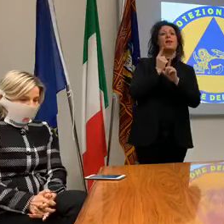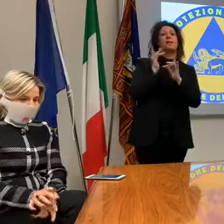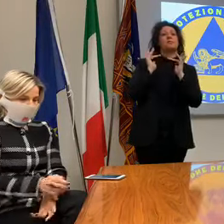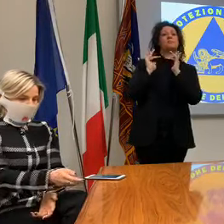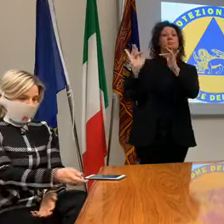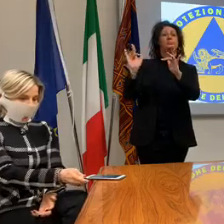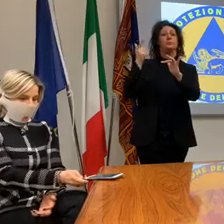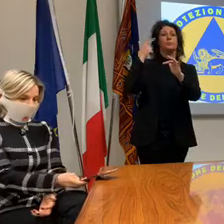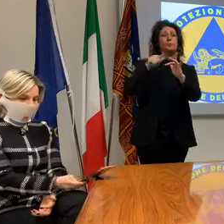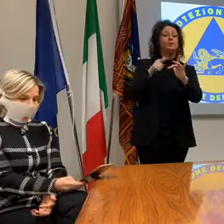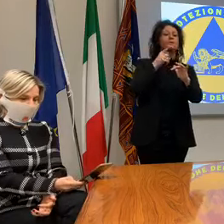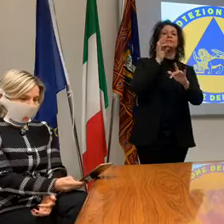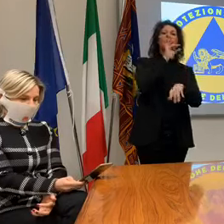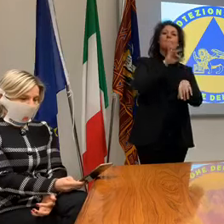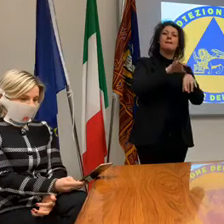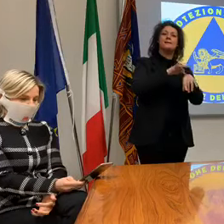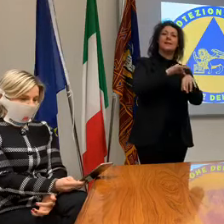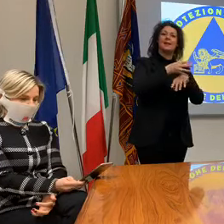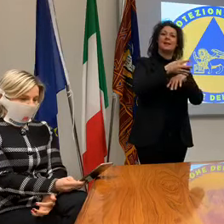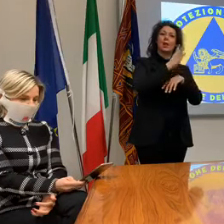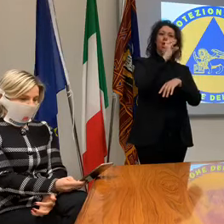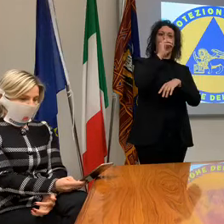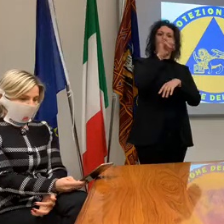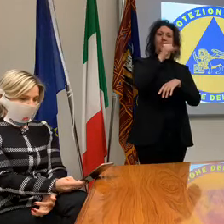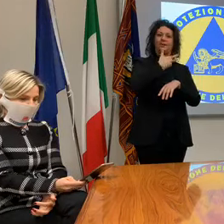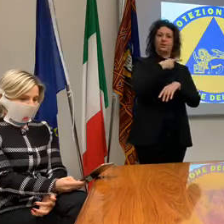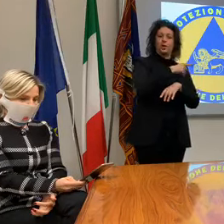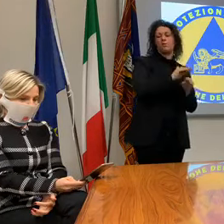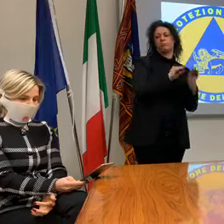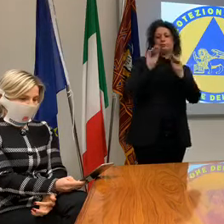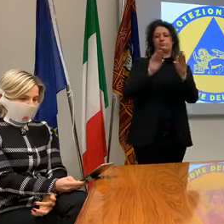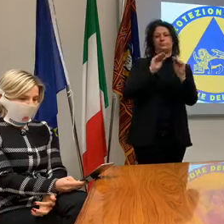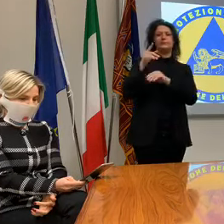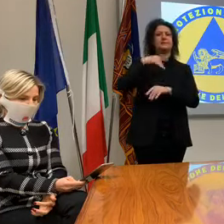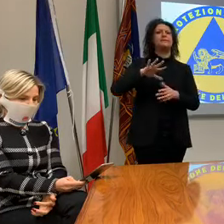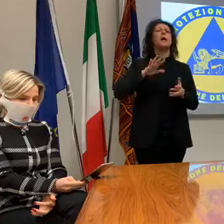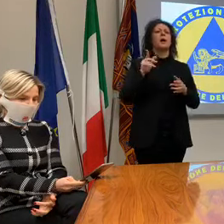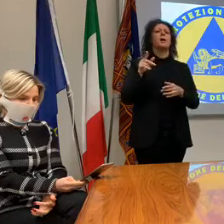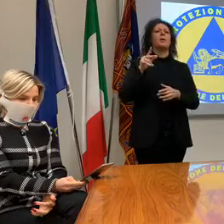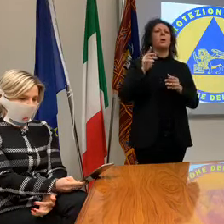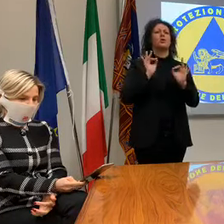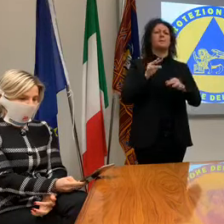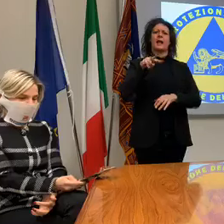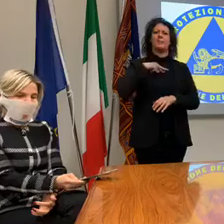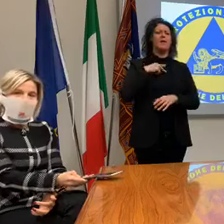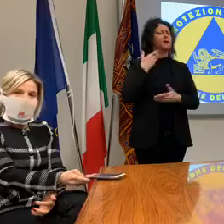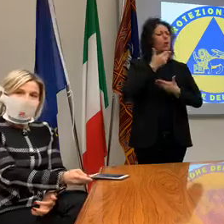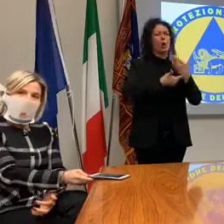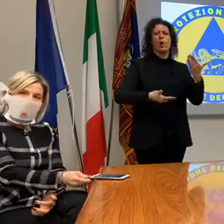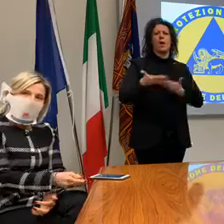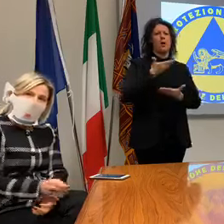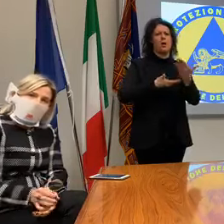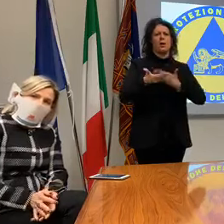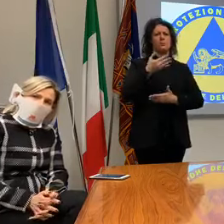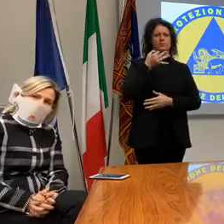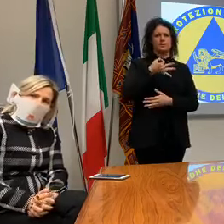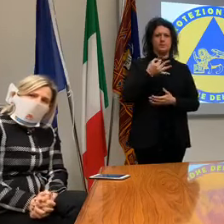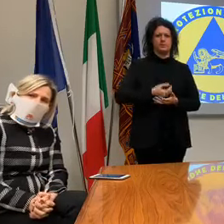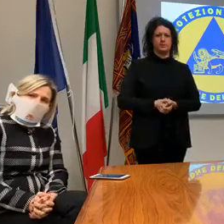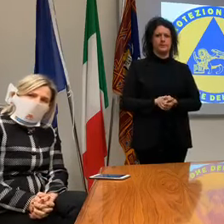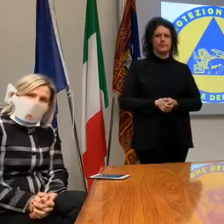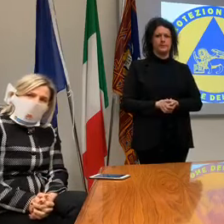assolutamente collaborativi. Quindi dal momento che il decreto, dice il direttore Basso, dà più potere alla Regione, ahimè qualche